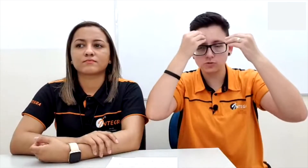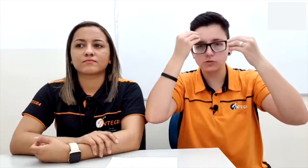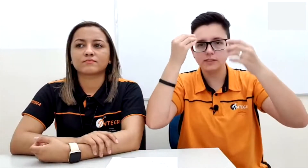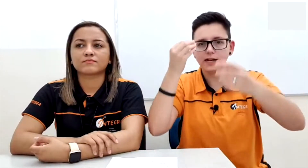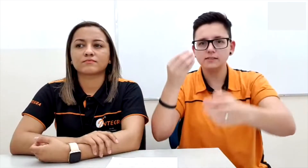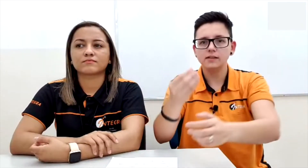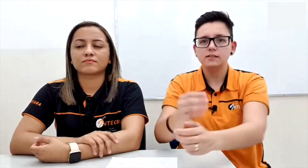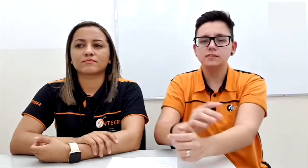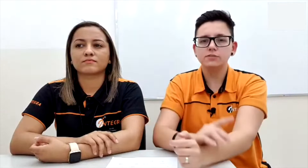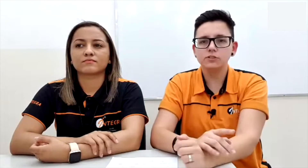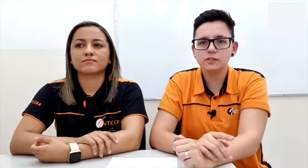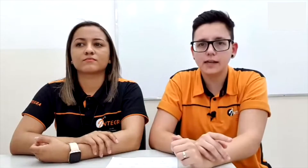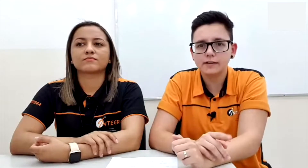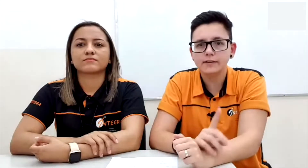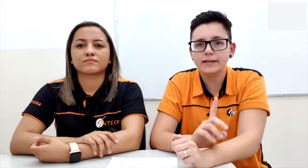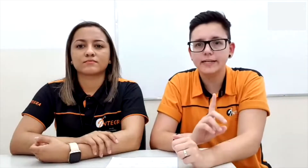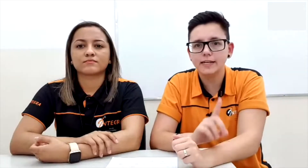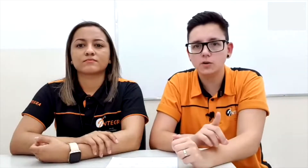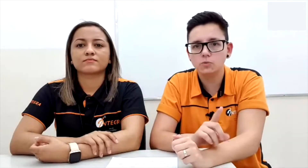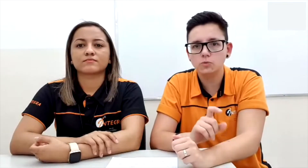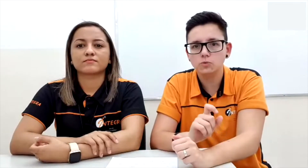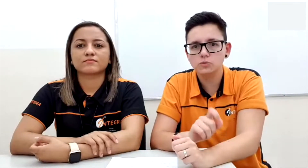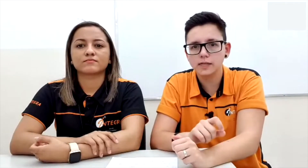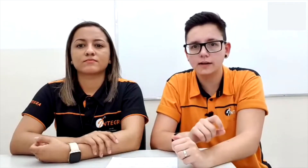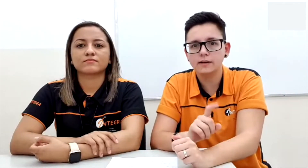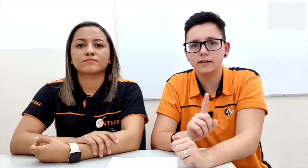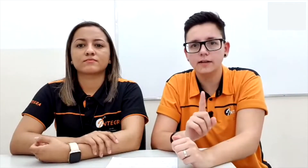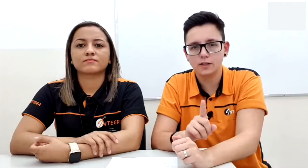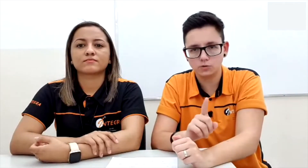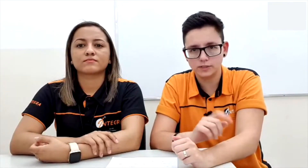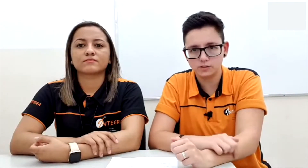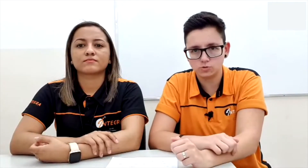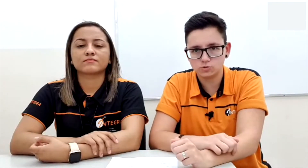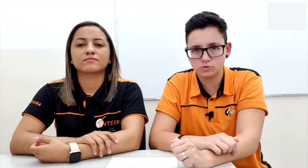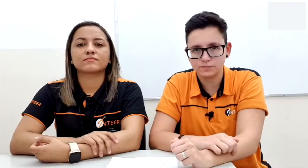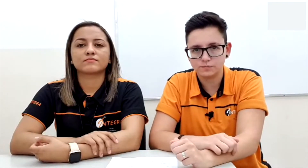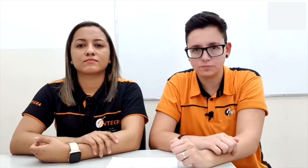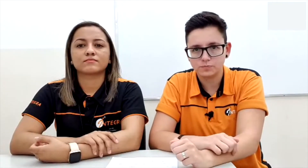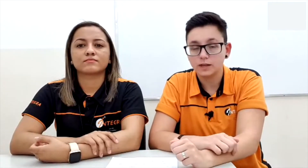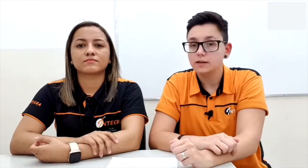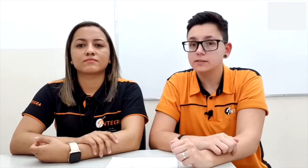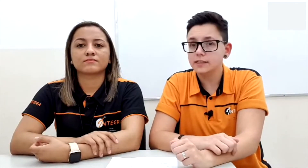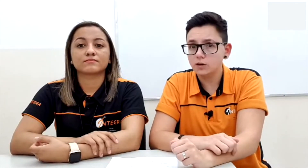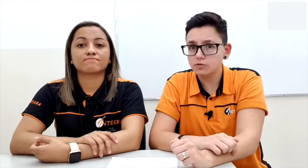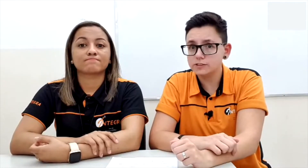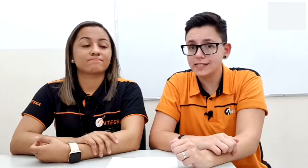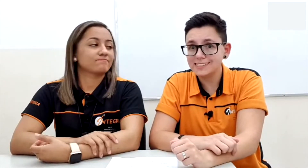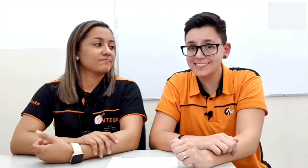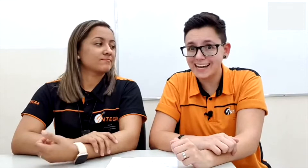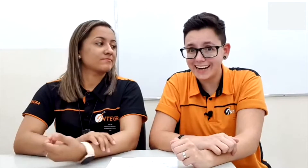os sinais, se você não usar em contextos. Senão você